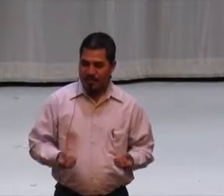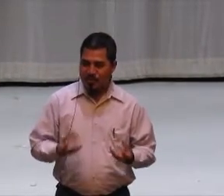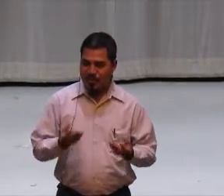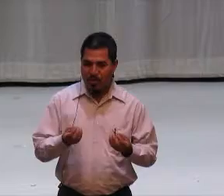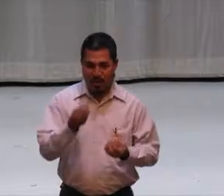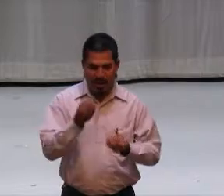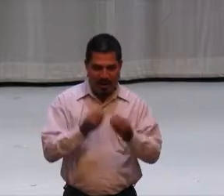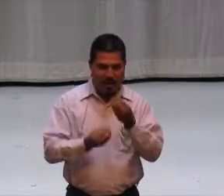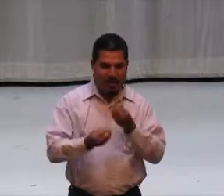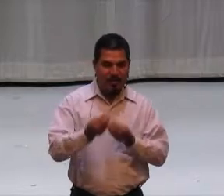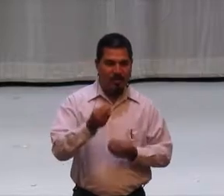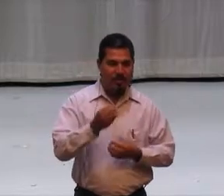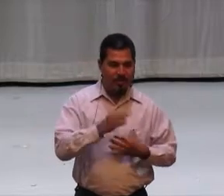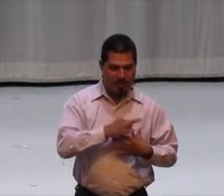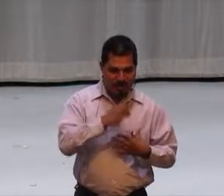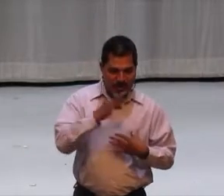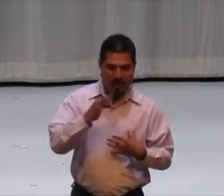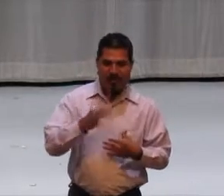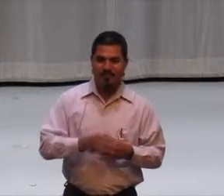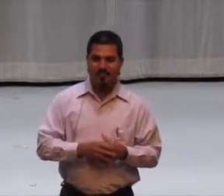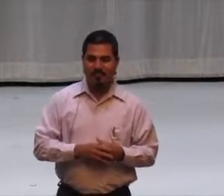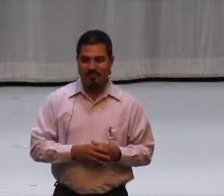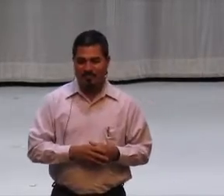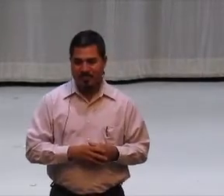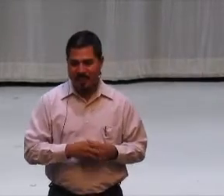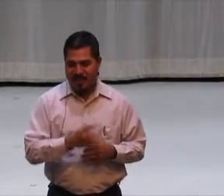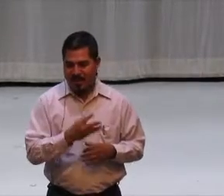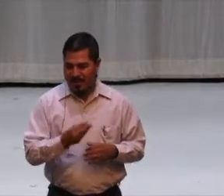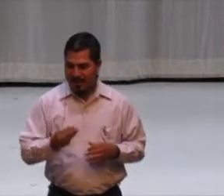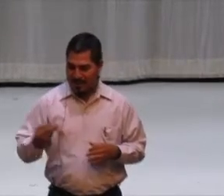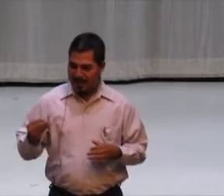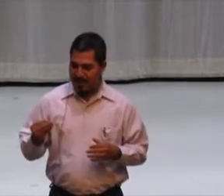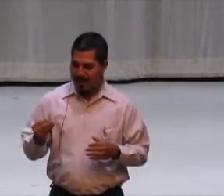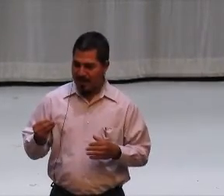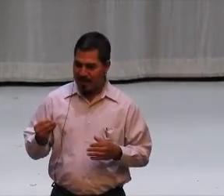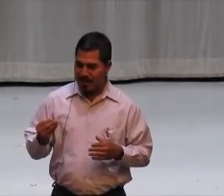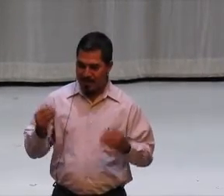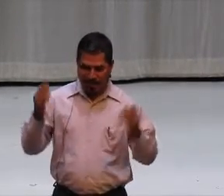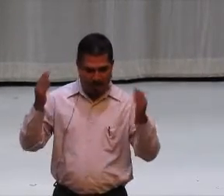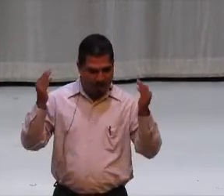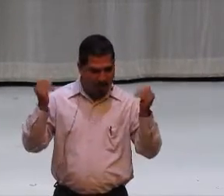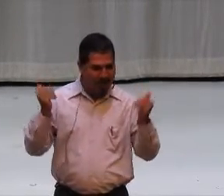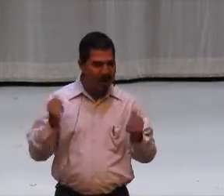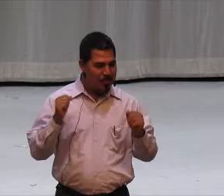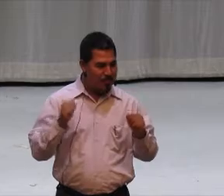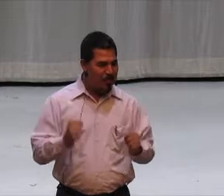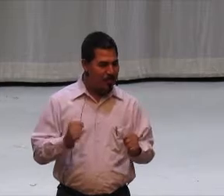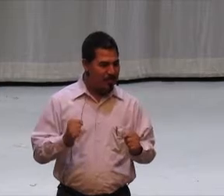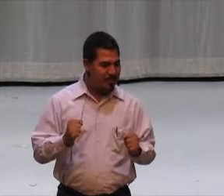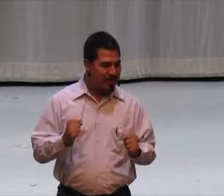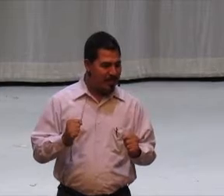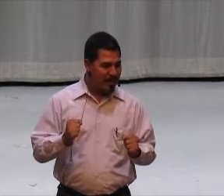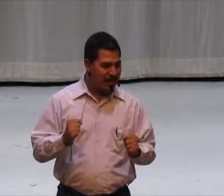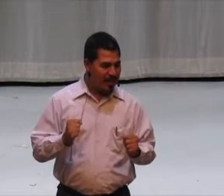mucho alimento espiritual. Y ojalá que podamos